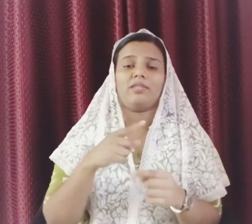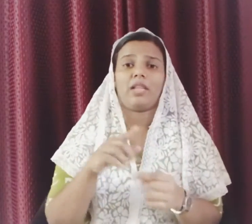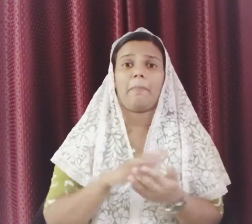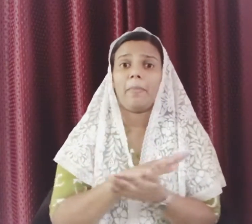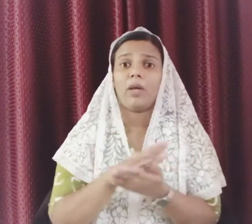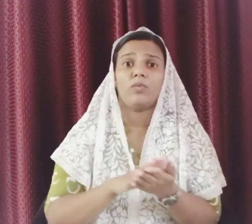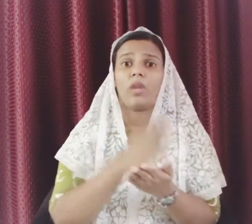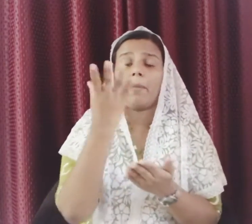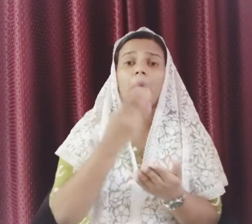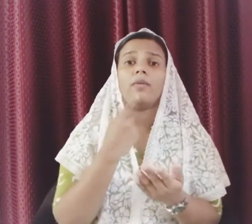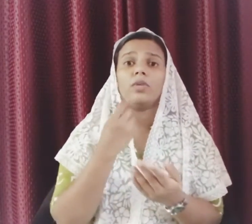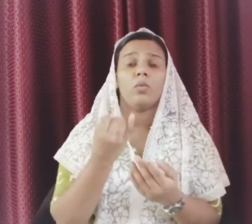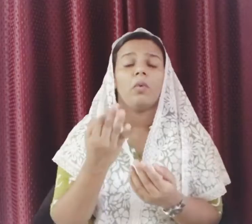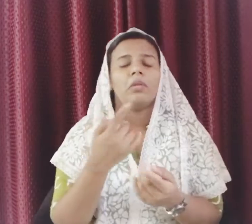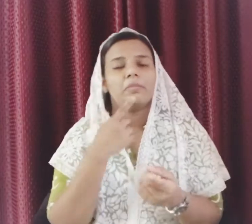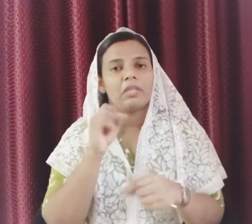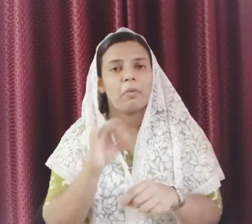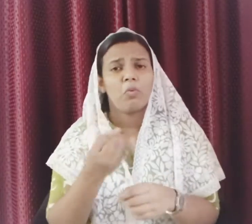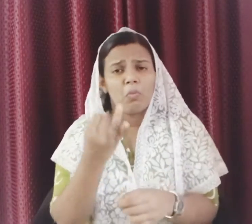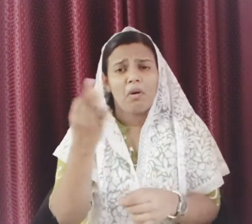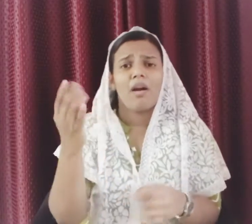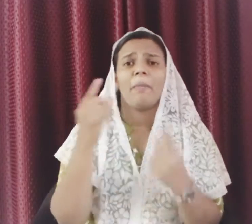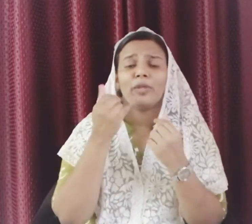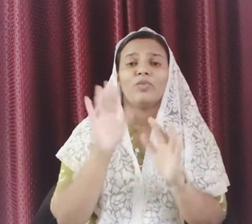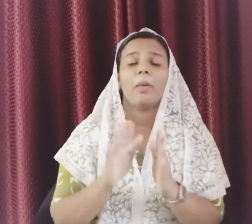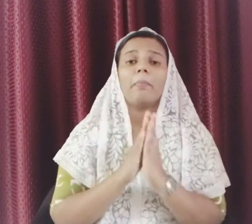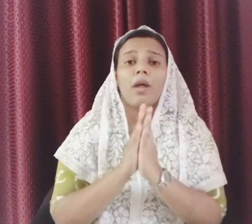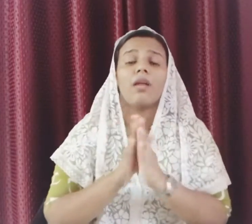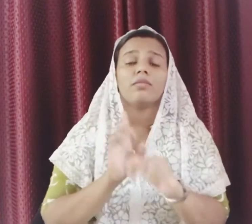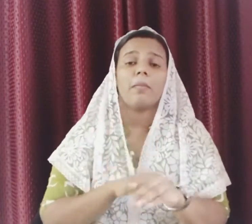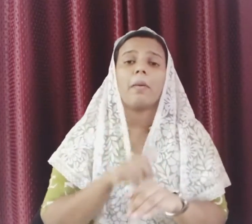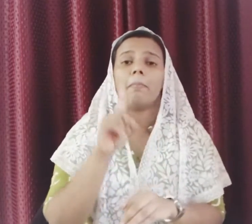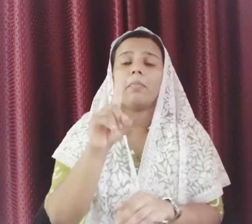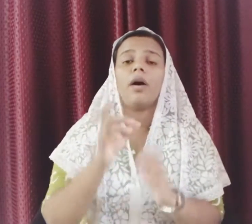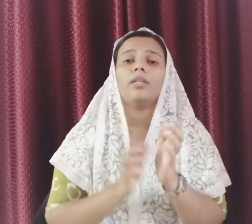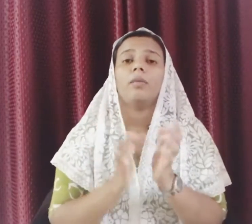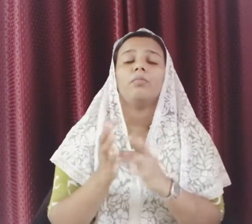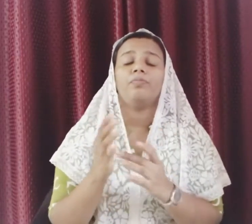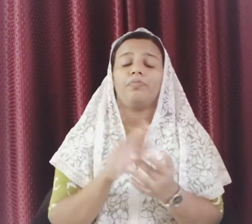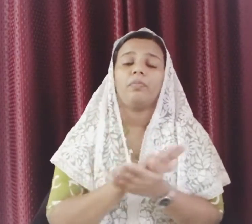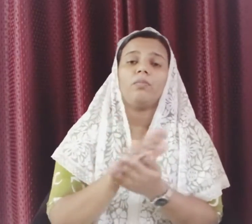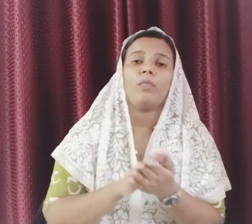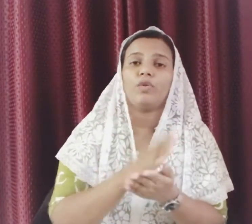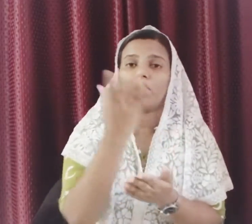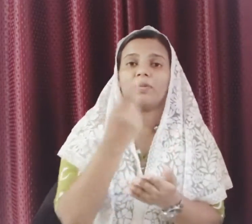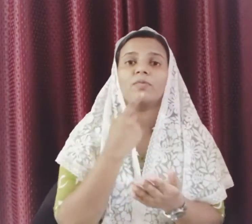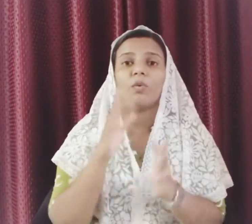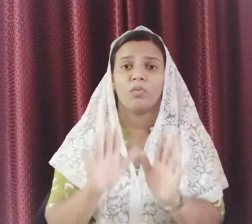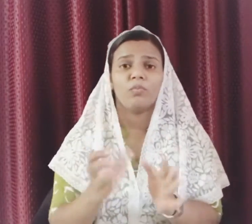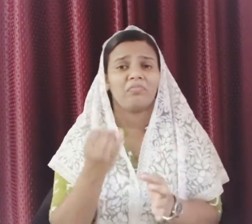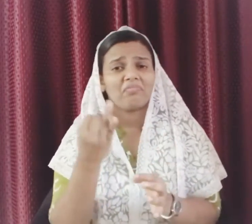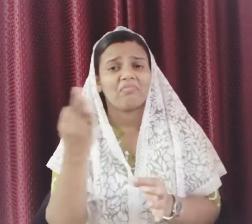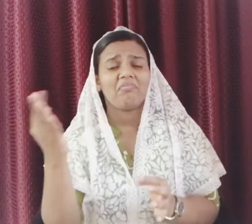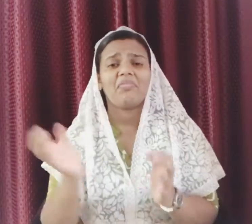പ്രാവശ്യം പോലും പരിശുദ്ധാത്മാവിനോട് സംസാരിക്കാത്തവരുണ്ട്. ആമേൻ, ചിലപ്പോൾ പ്രാർത്ഥിക്കുമ്പോൾ മാത്രമായിരിക്കും സംസാരിക്കുന്നത്. ആമേൻ, പരിശുദ്ധാത്മാവിനോട് സംസാരിക്കാത്ത ഒത്തിരി